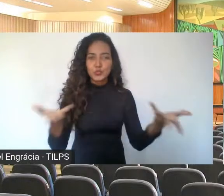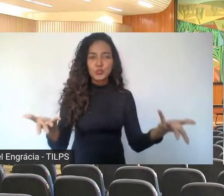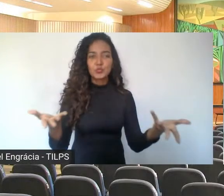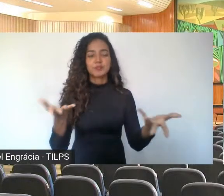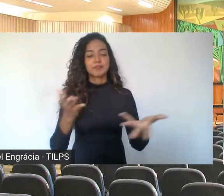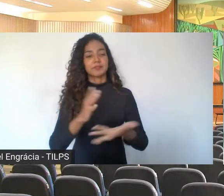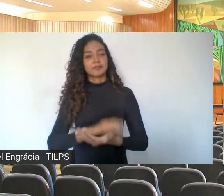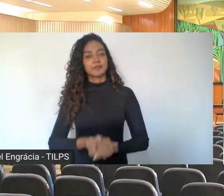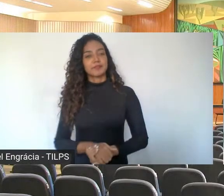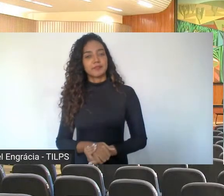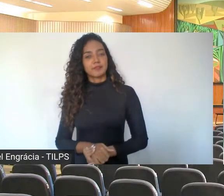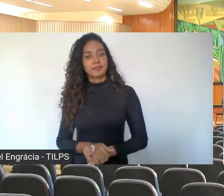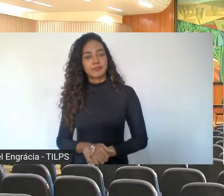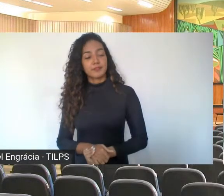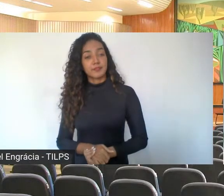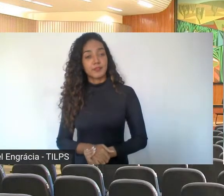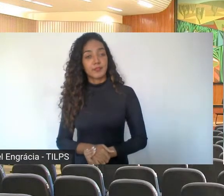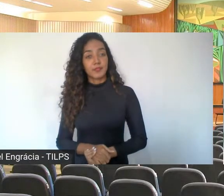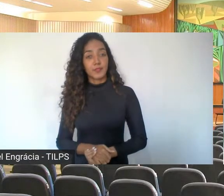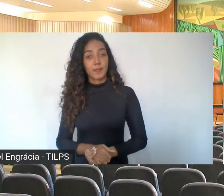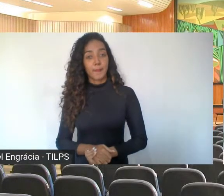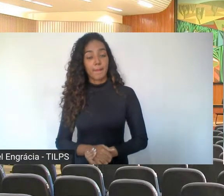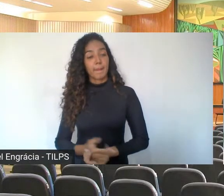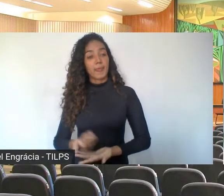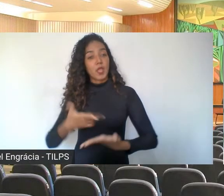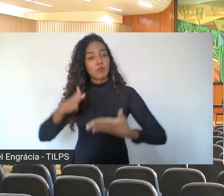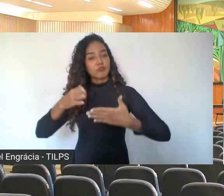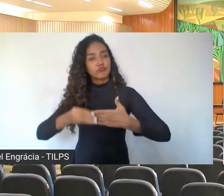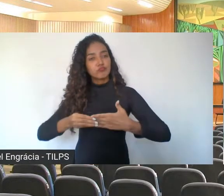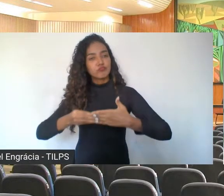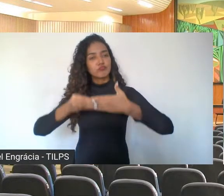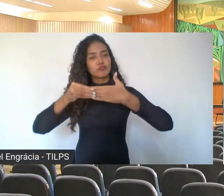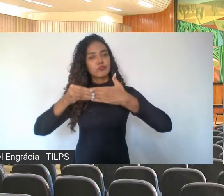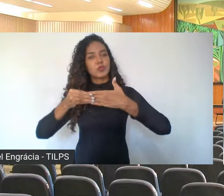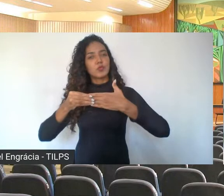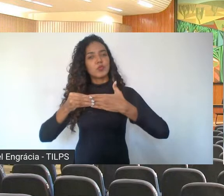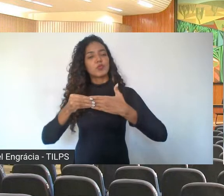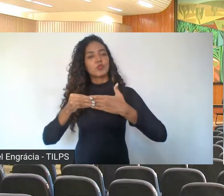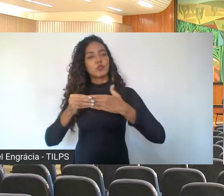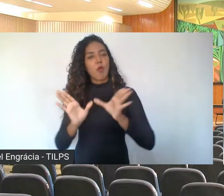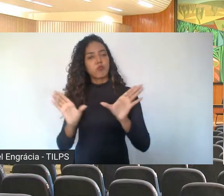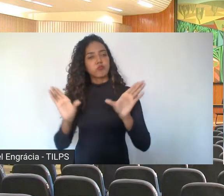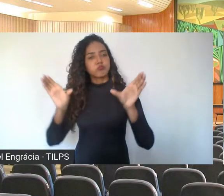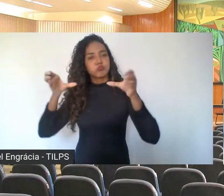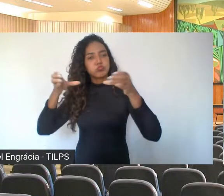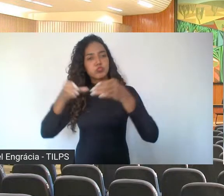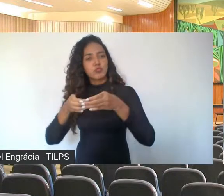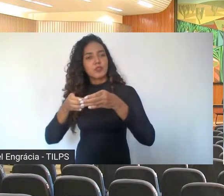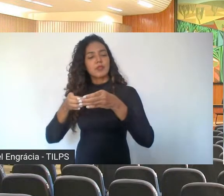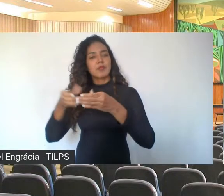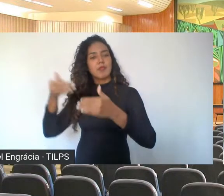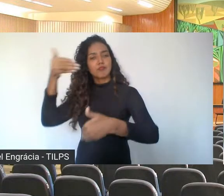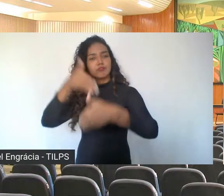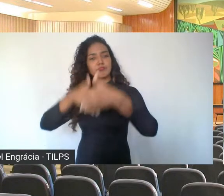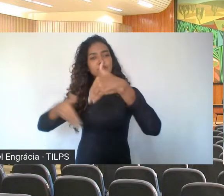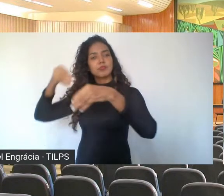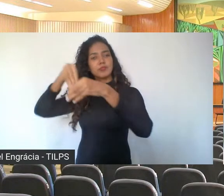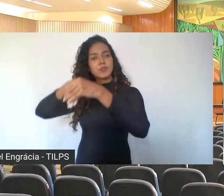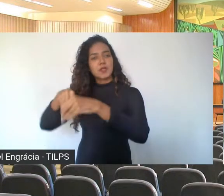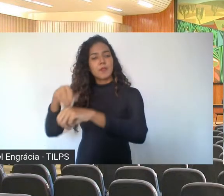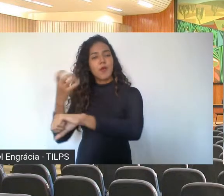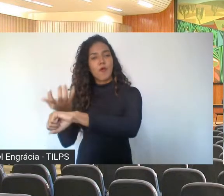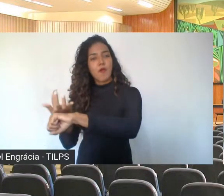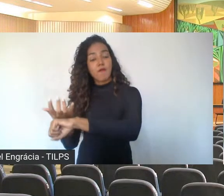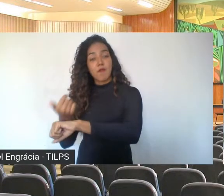Eu saúdo a comunidade da UFRPE em nome do nosso